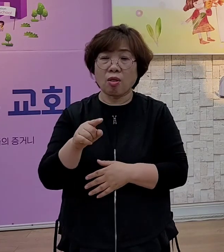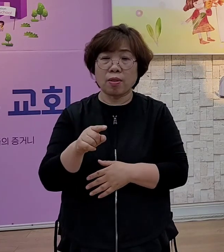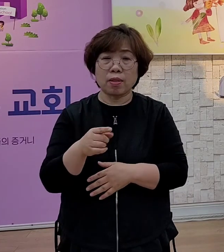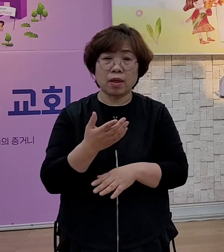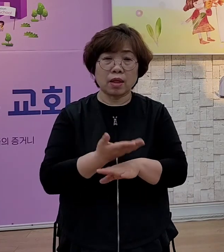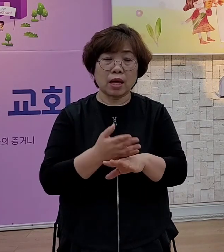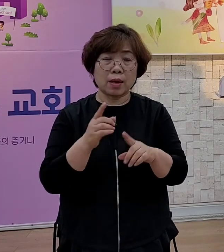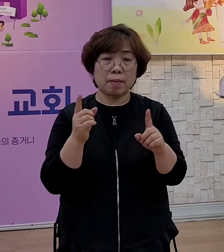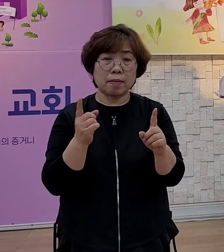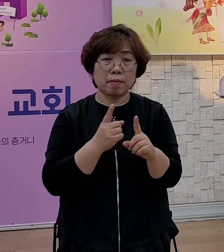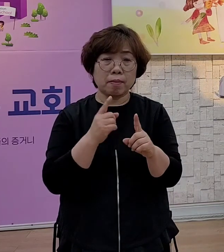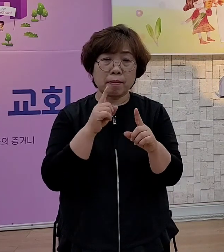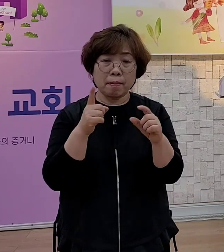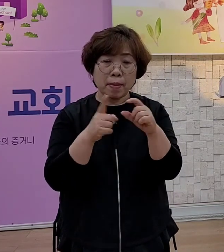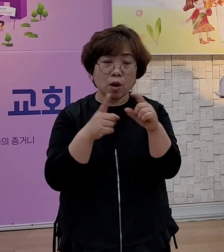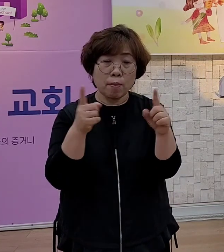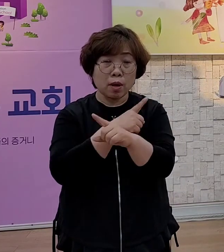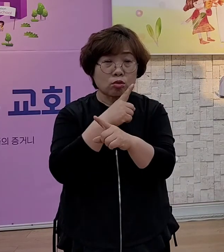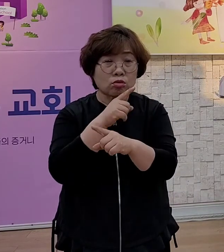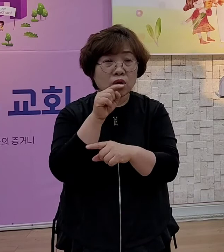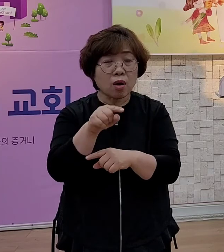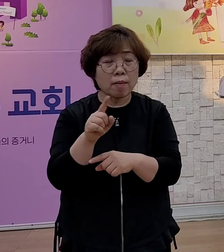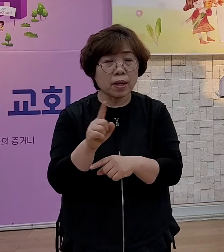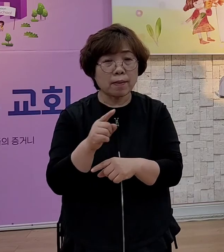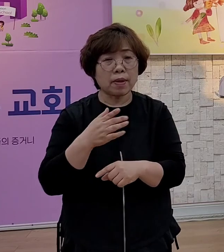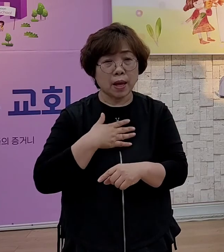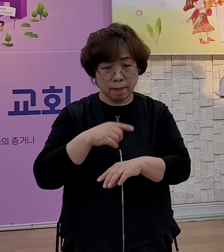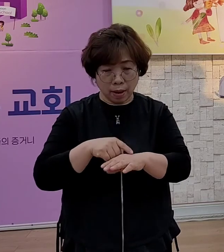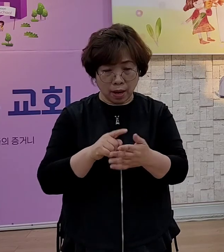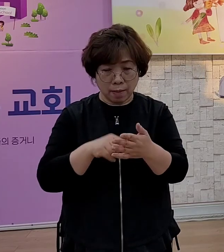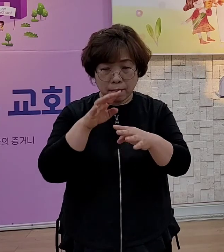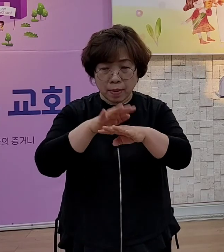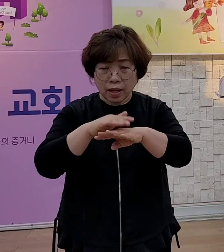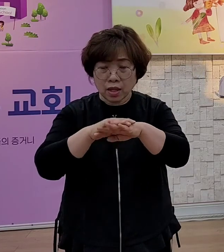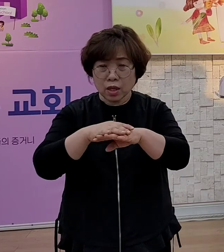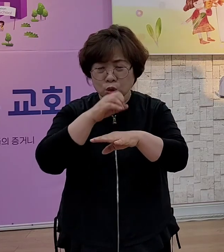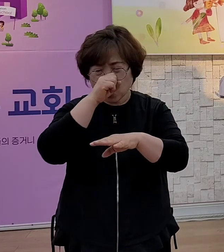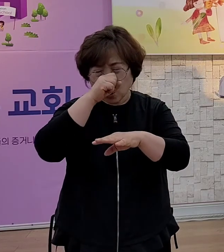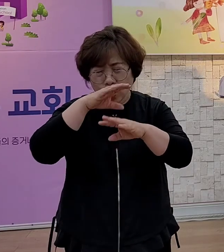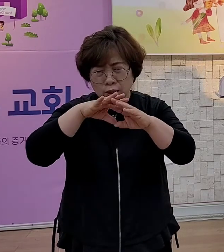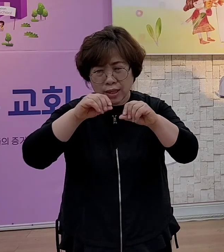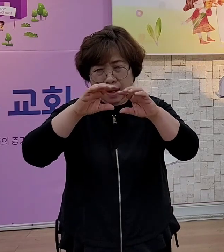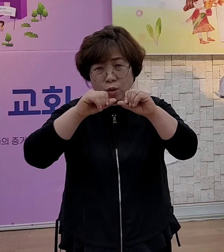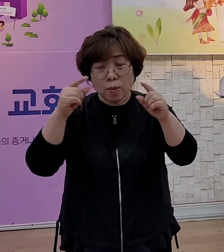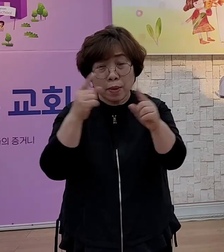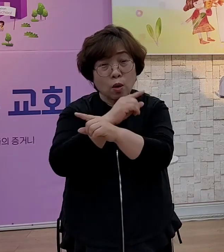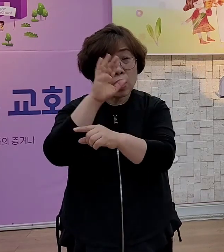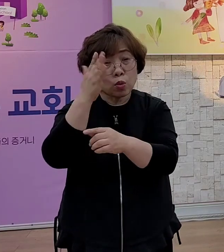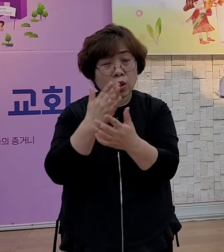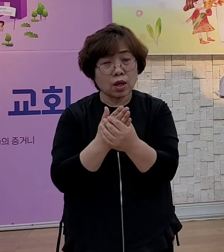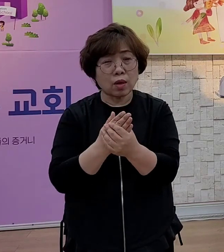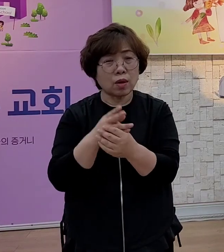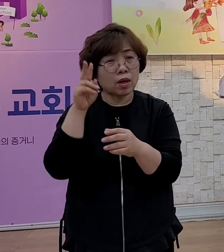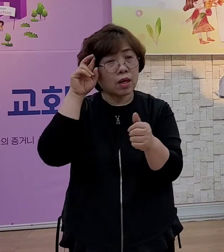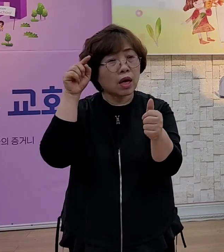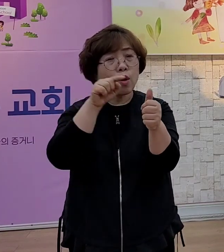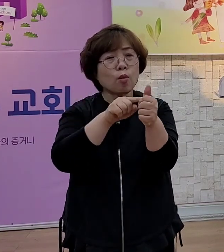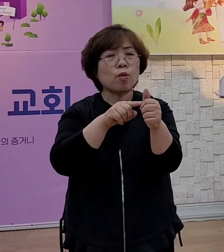우리의 마음밭을 옥토로 가꿔야 한다. 라는 이 사실을 야고보는 분명하게